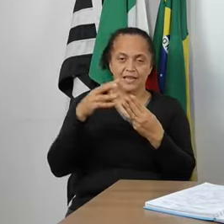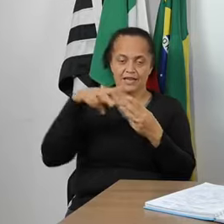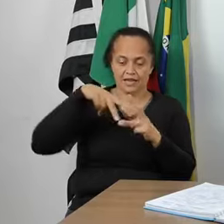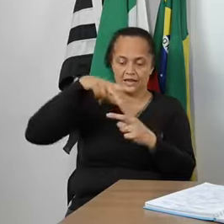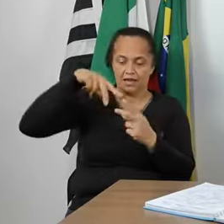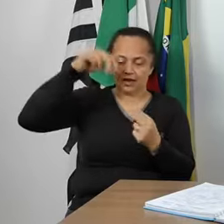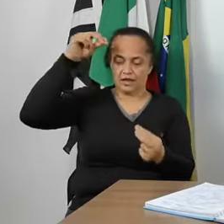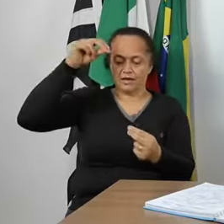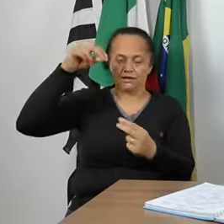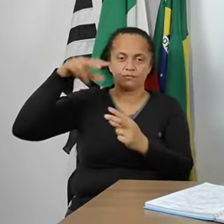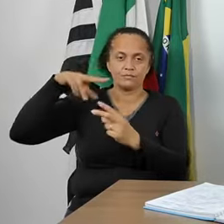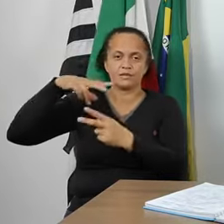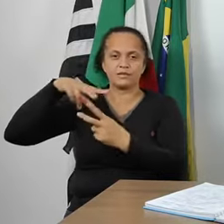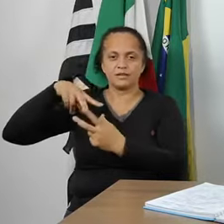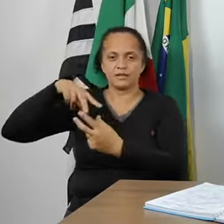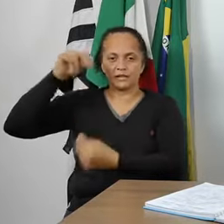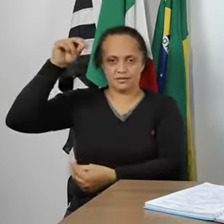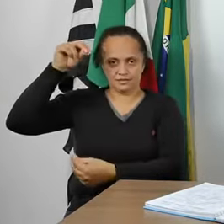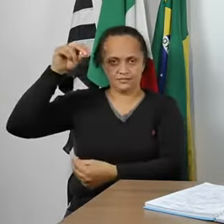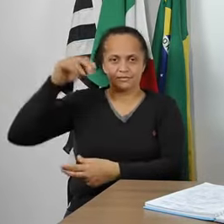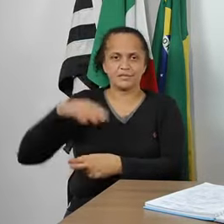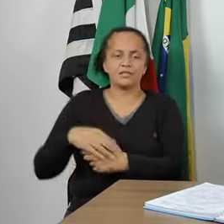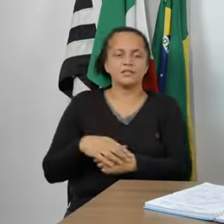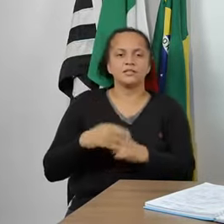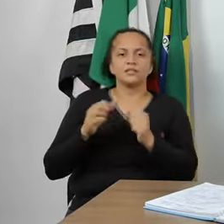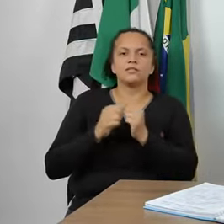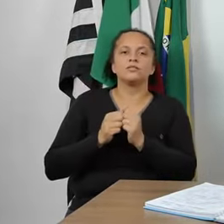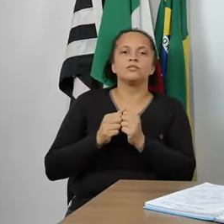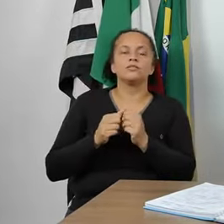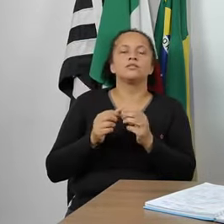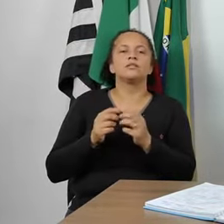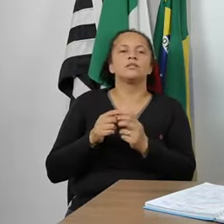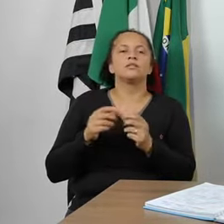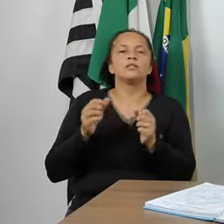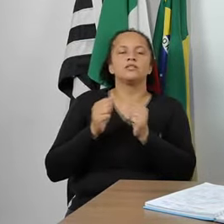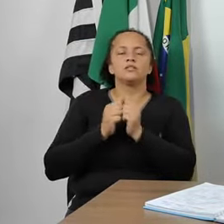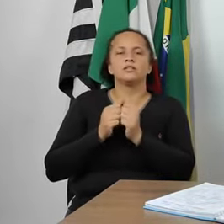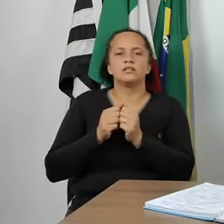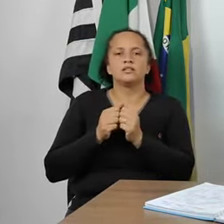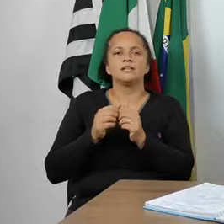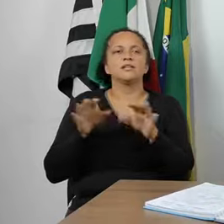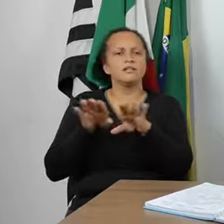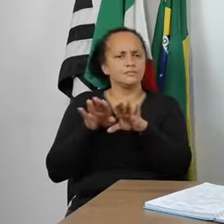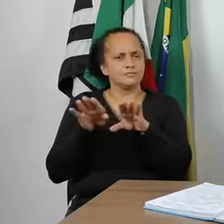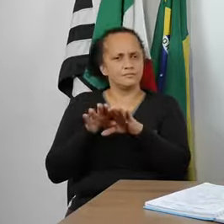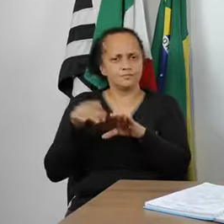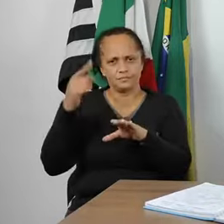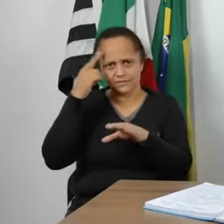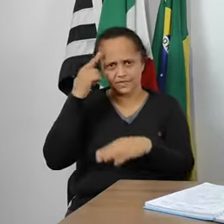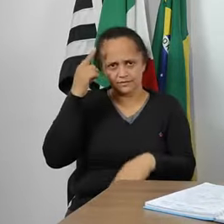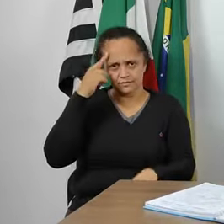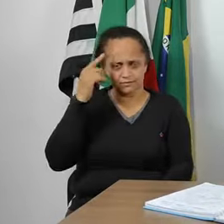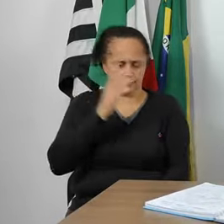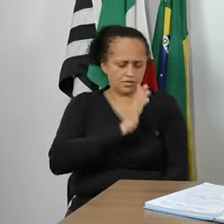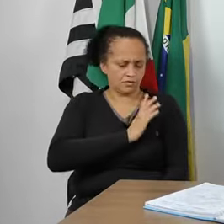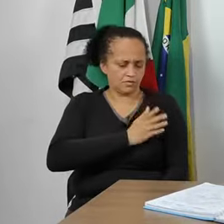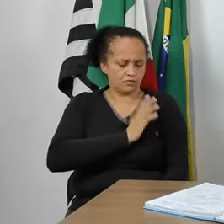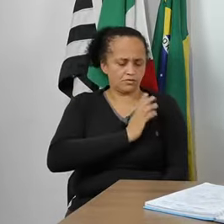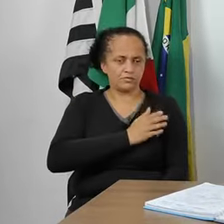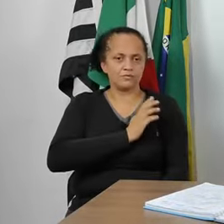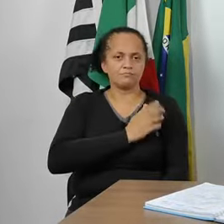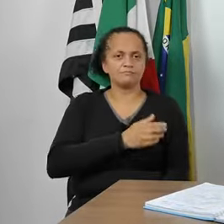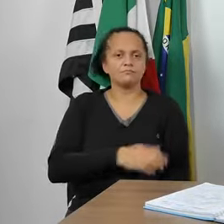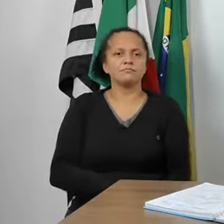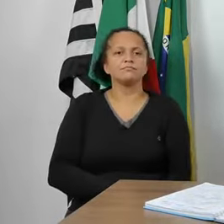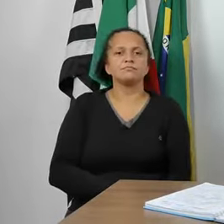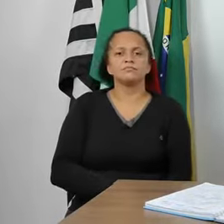e medulas, e julga os pensamentos e intenções do coração. Meu